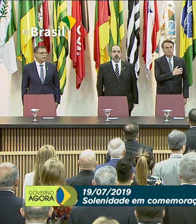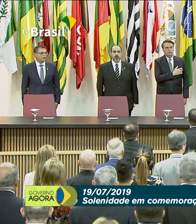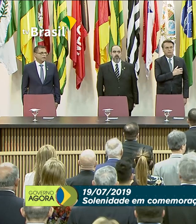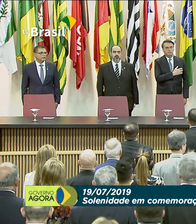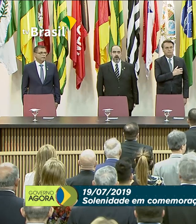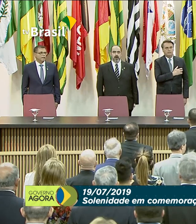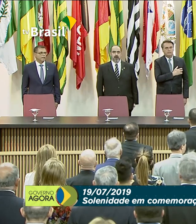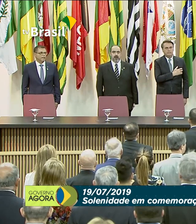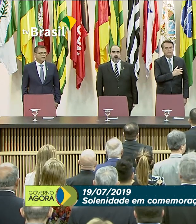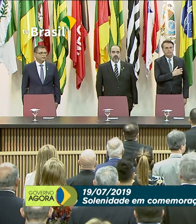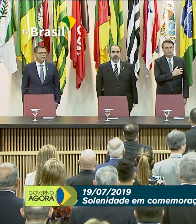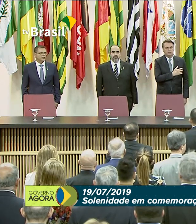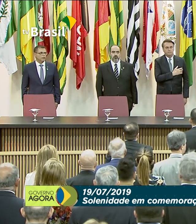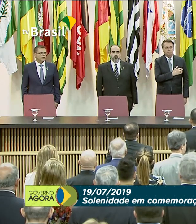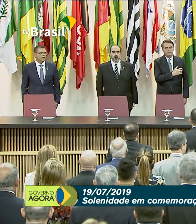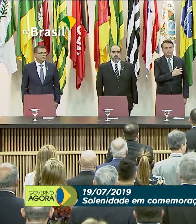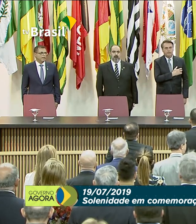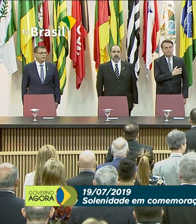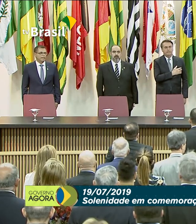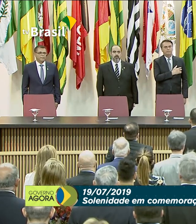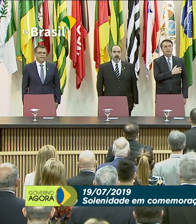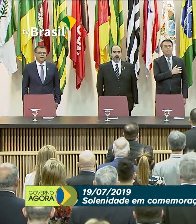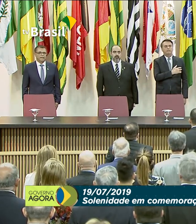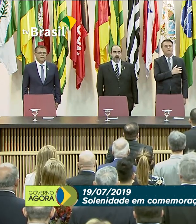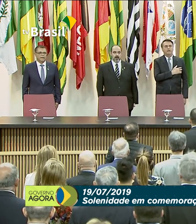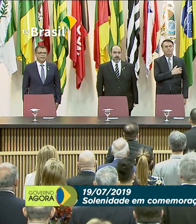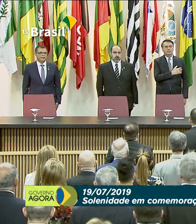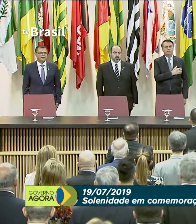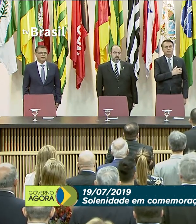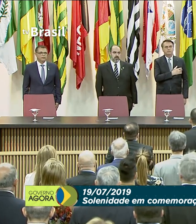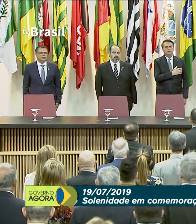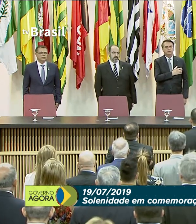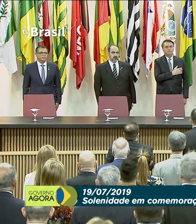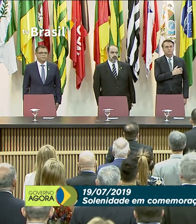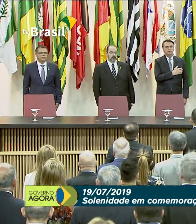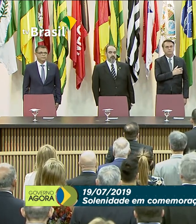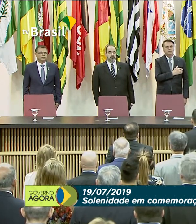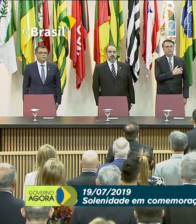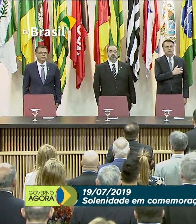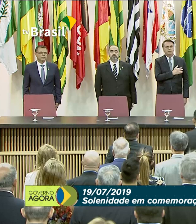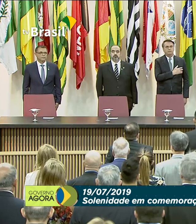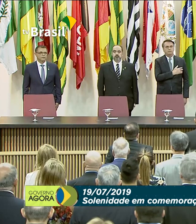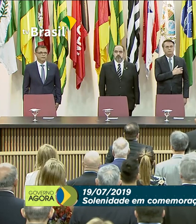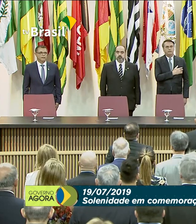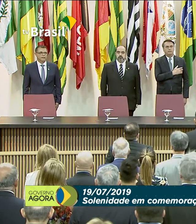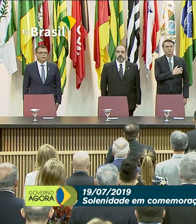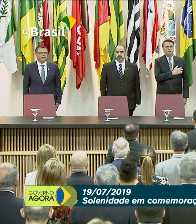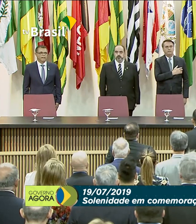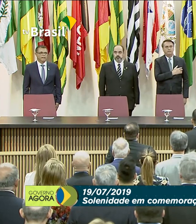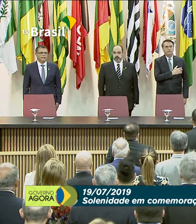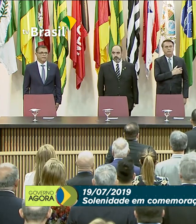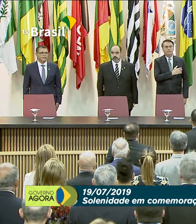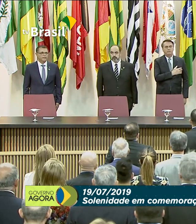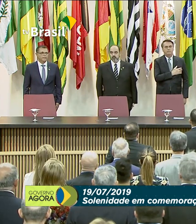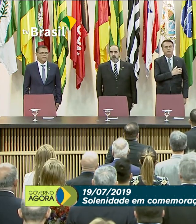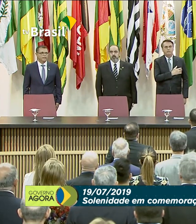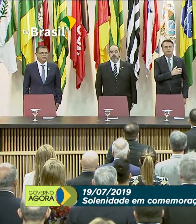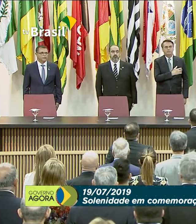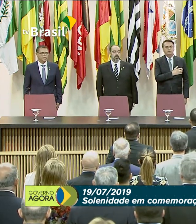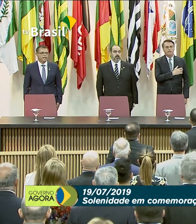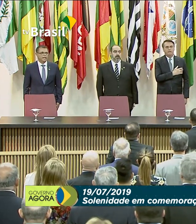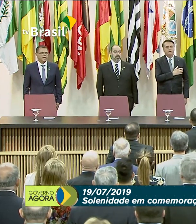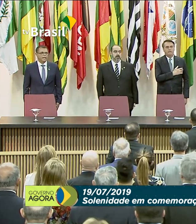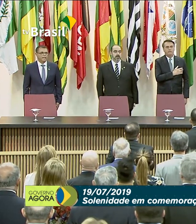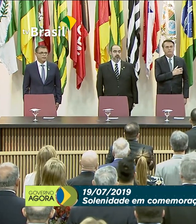deste sol, mas mais gente, pátria amada, Brasil. Deitado eternamente,